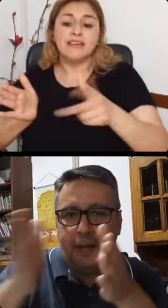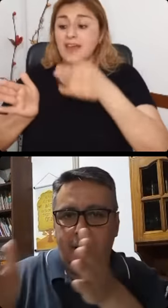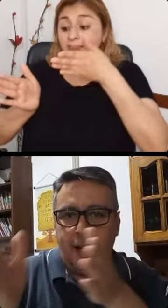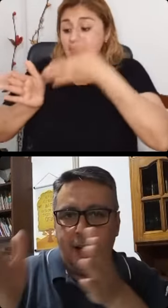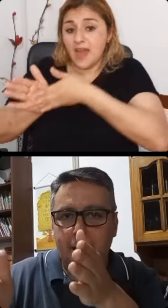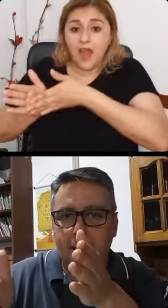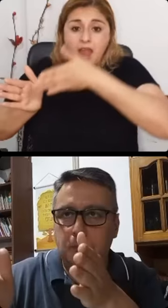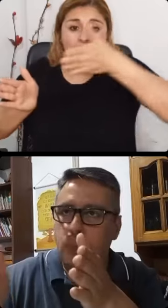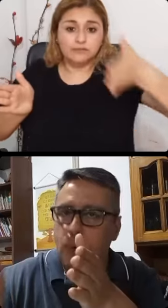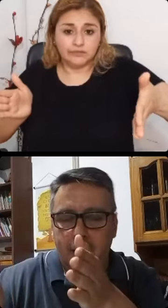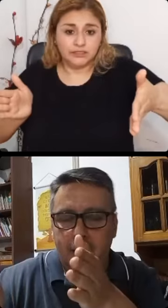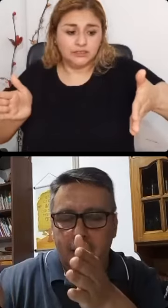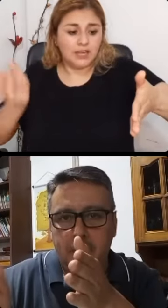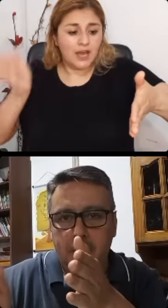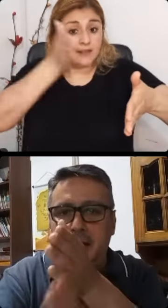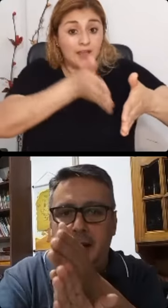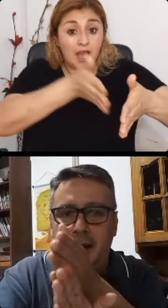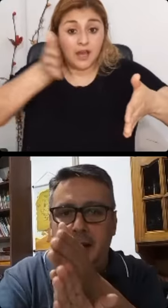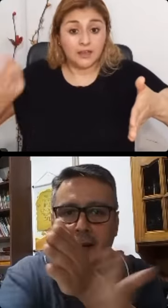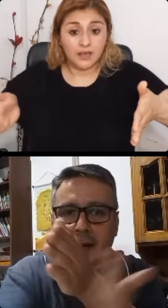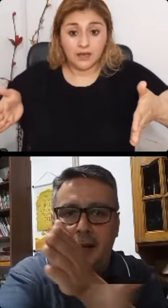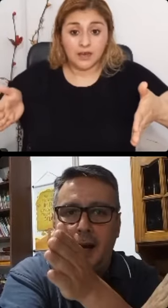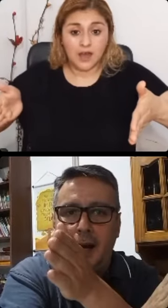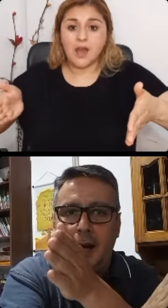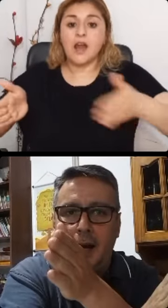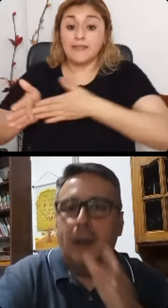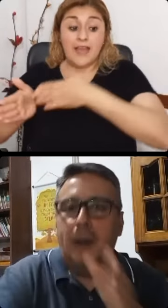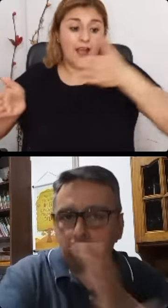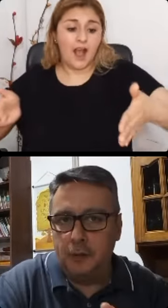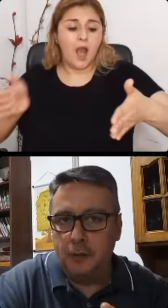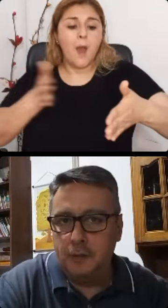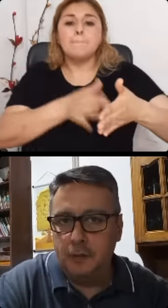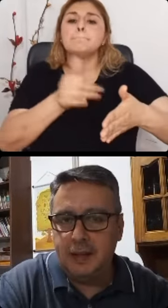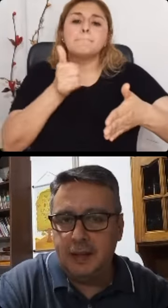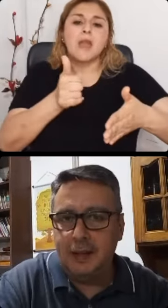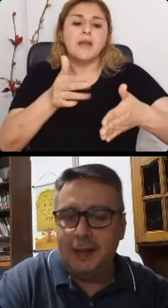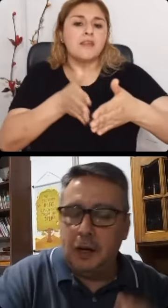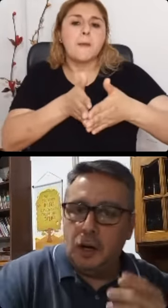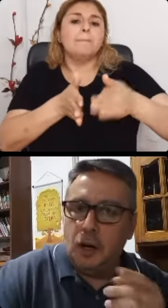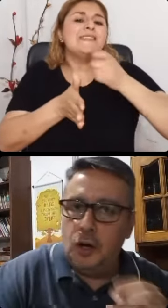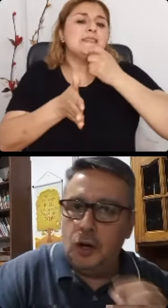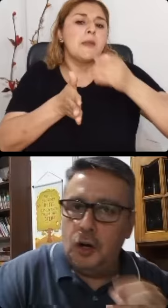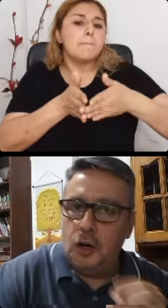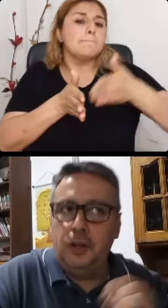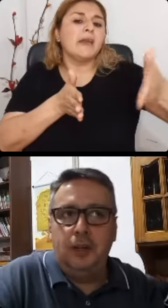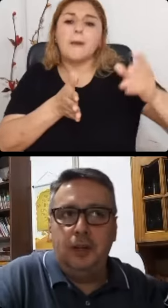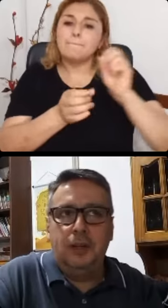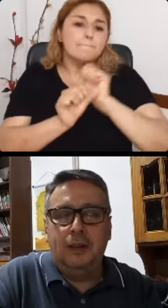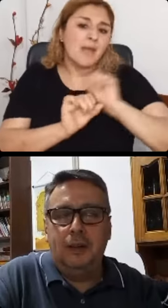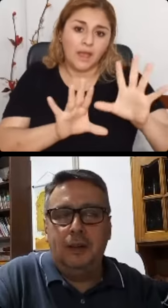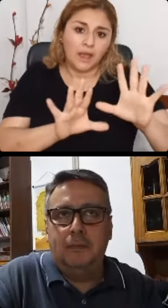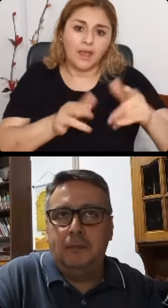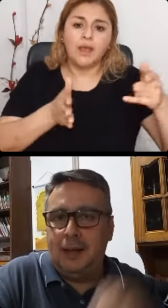para acá bueno y de acá para acá malo, ¿sí? Hoy